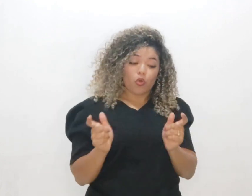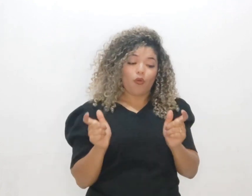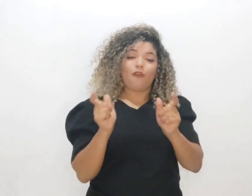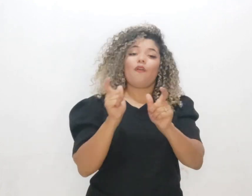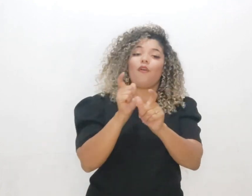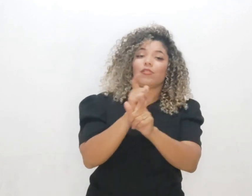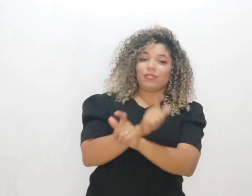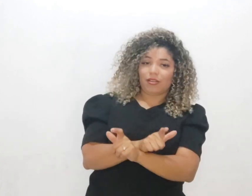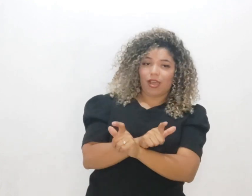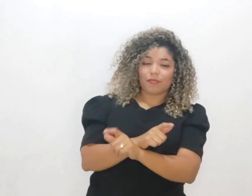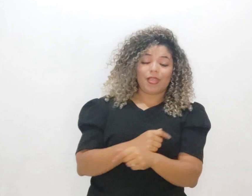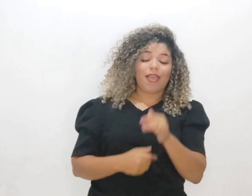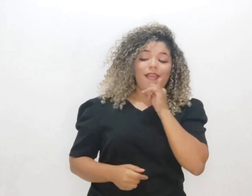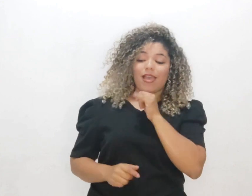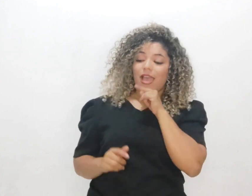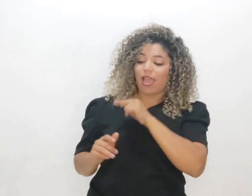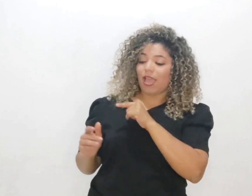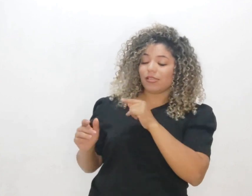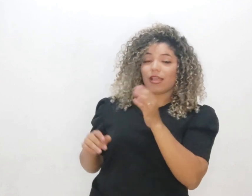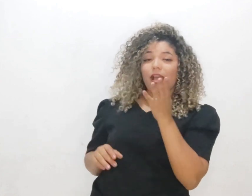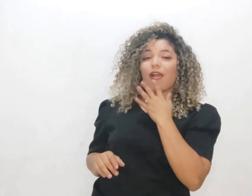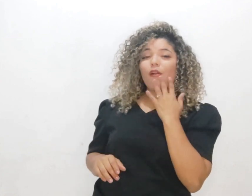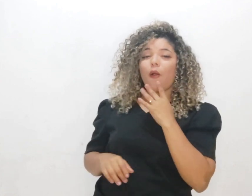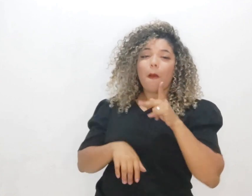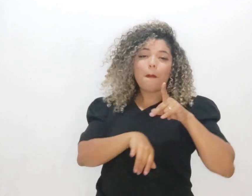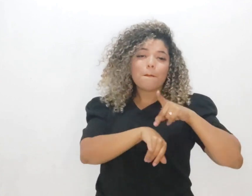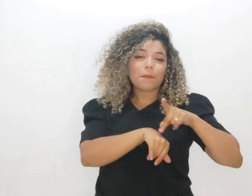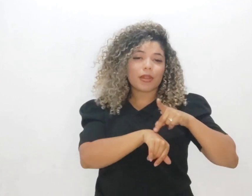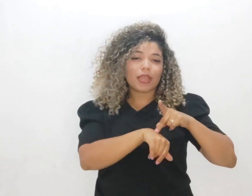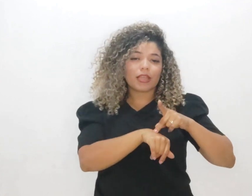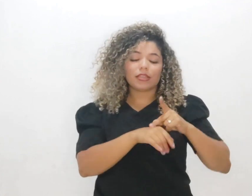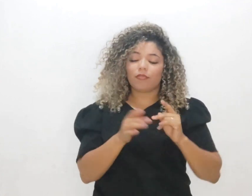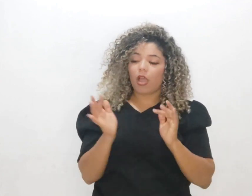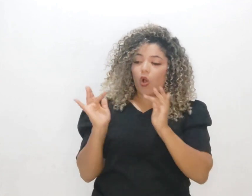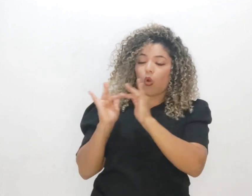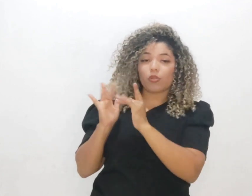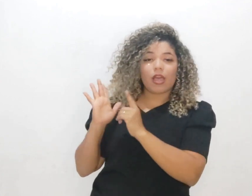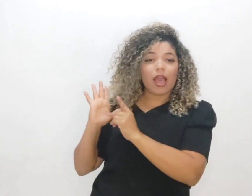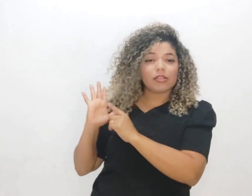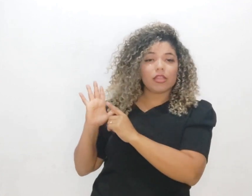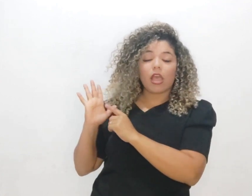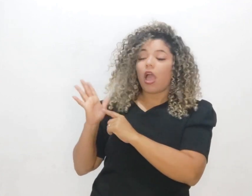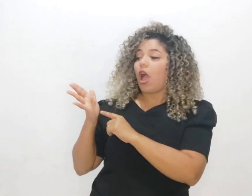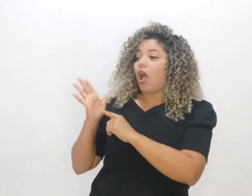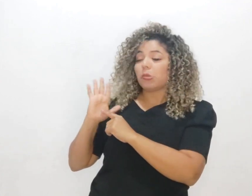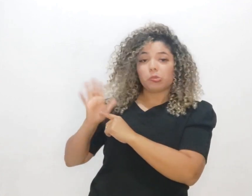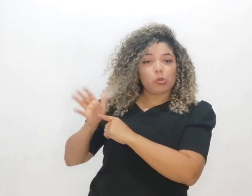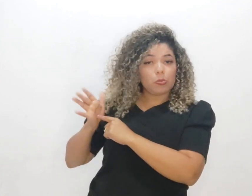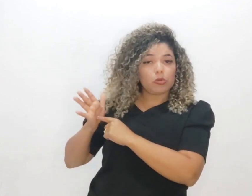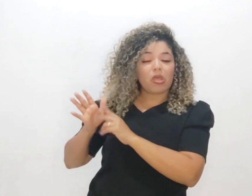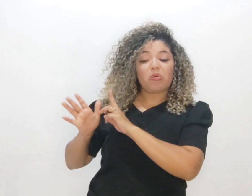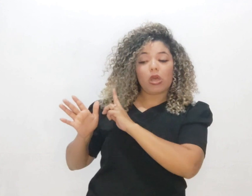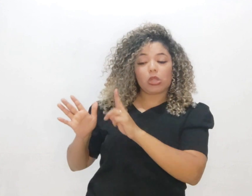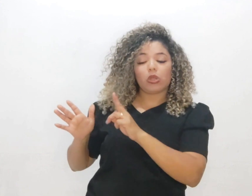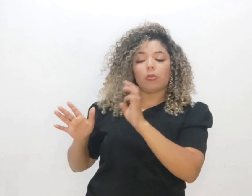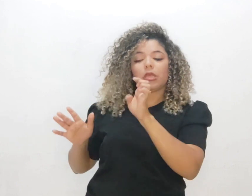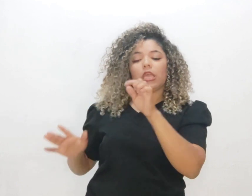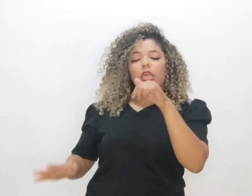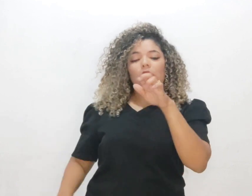que está no eixo, na cor preta, estiver acoplada ao motor, ela vai ser chamada de engrenagem motora. A engrenagem que